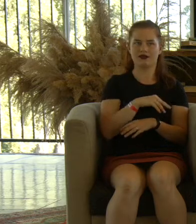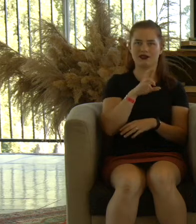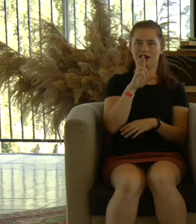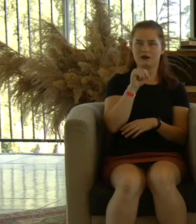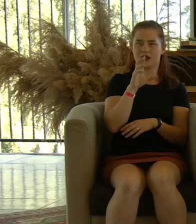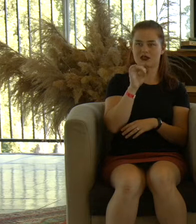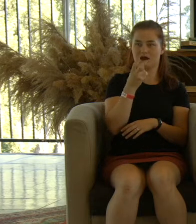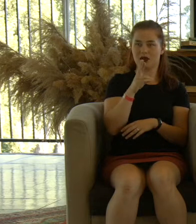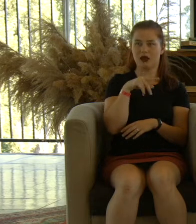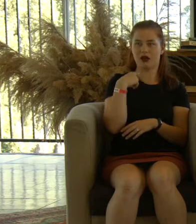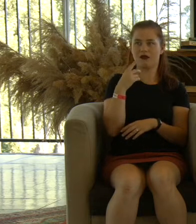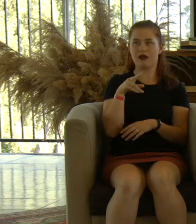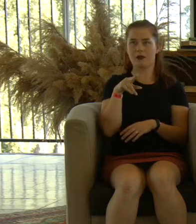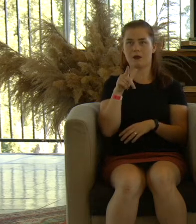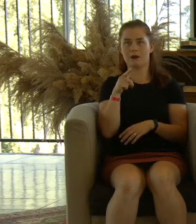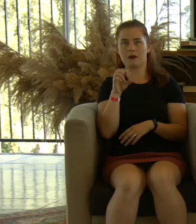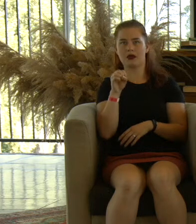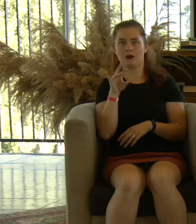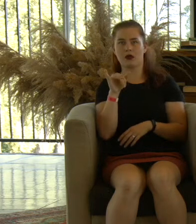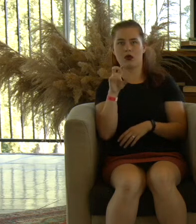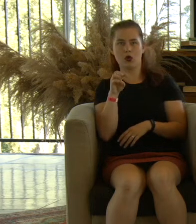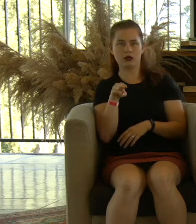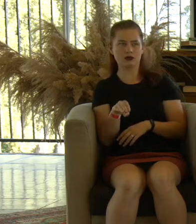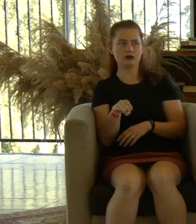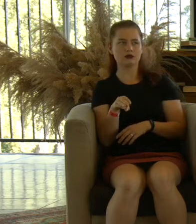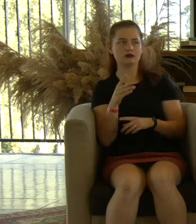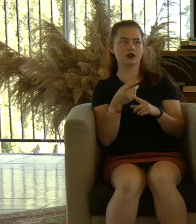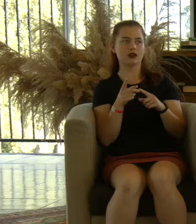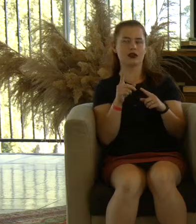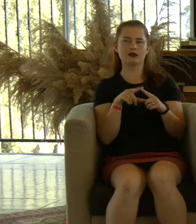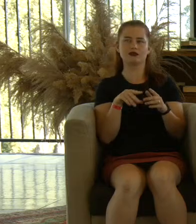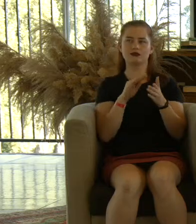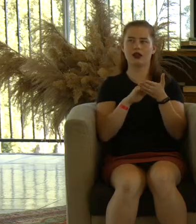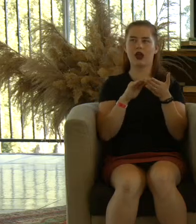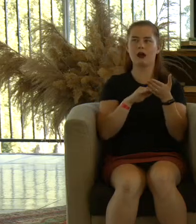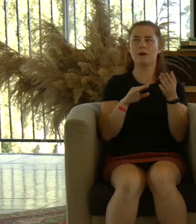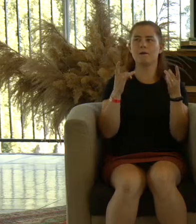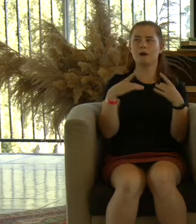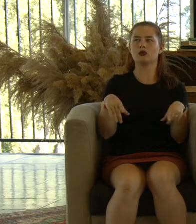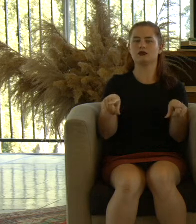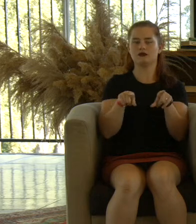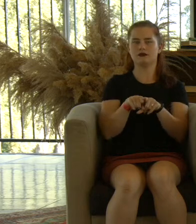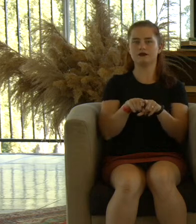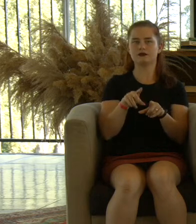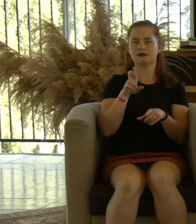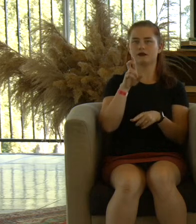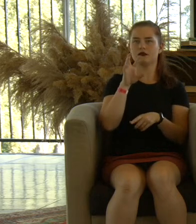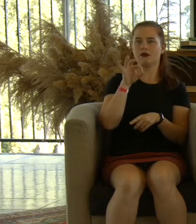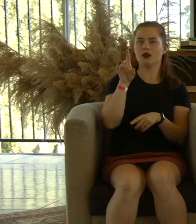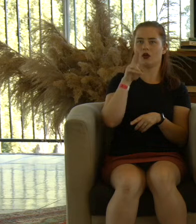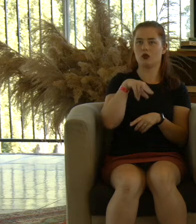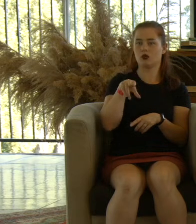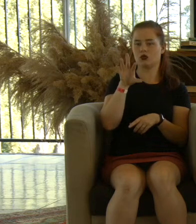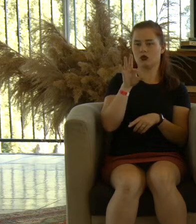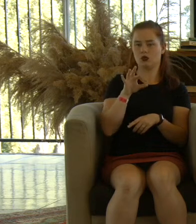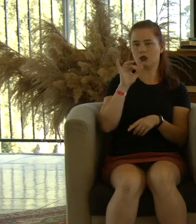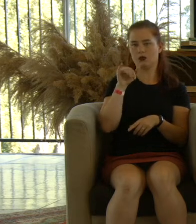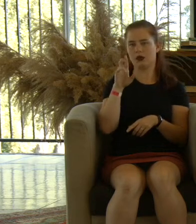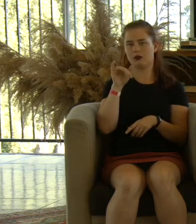что Пьемонт, как это у колониста очень классно написано, но это просто так абсурдно, знаете, Бордо,